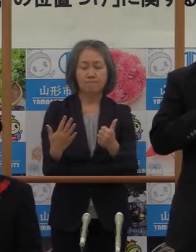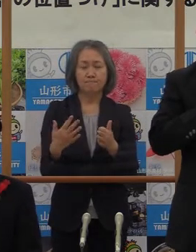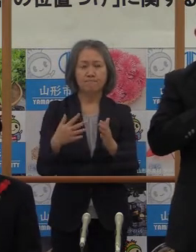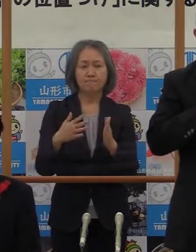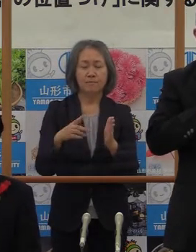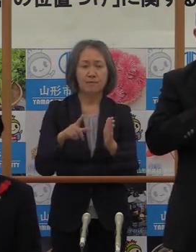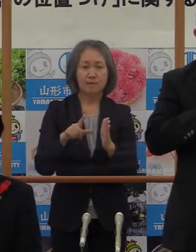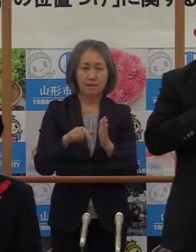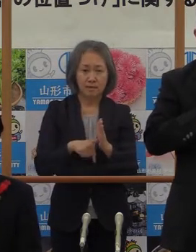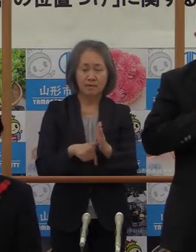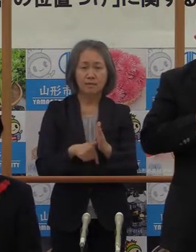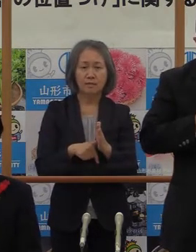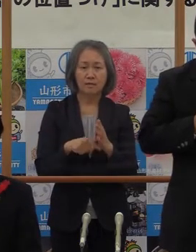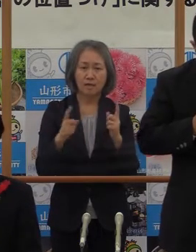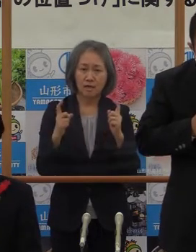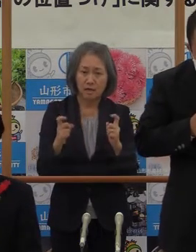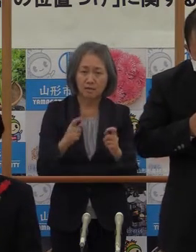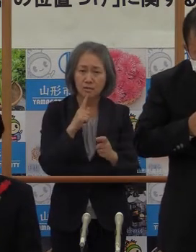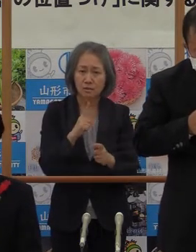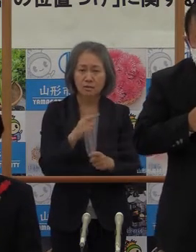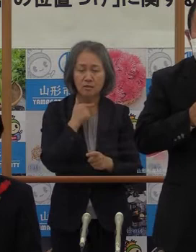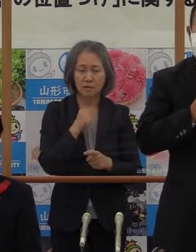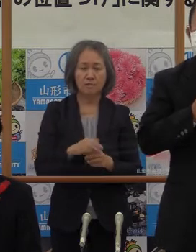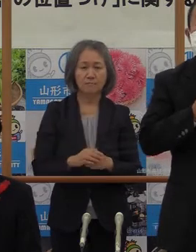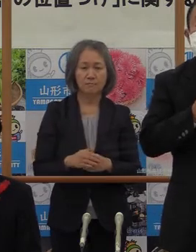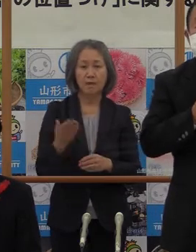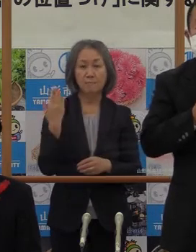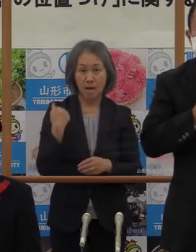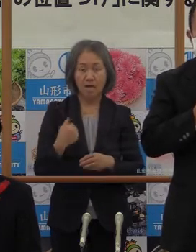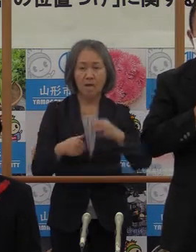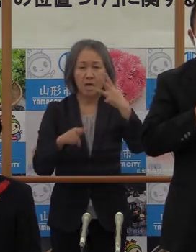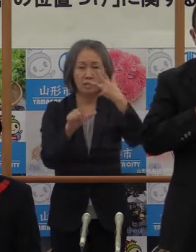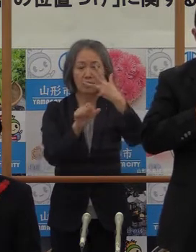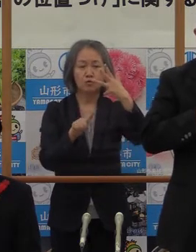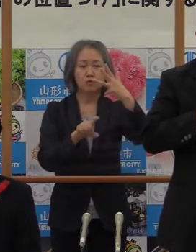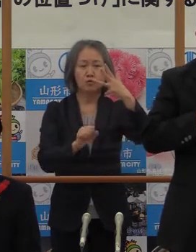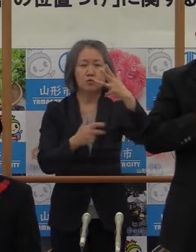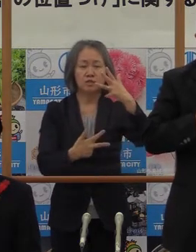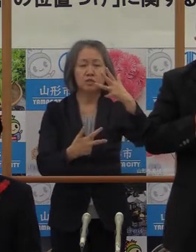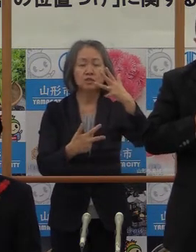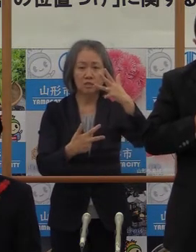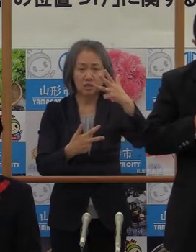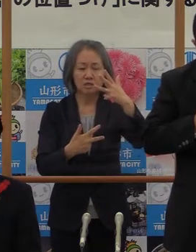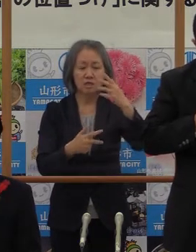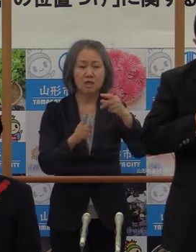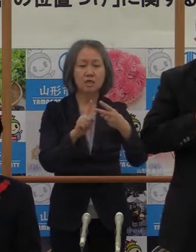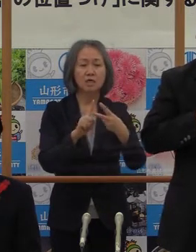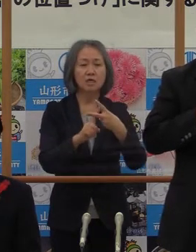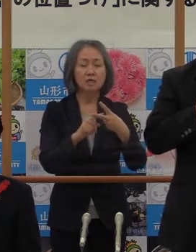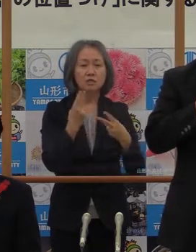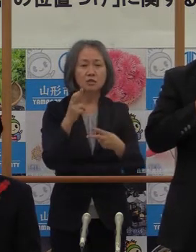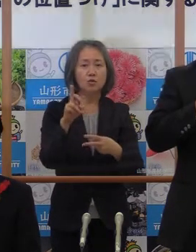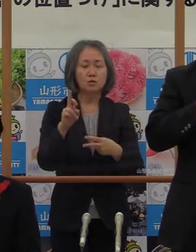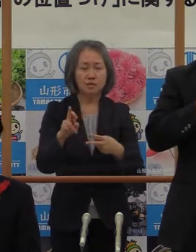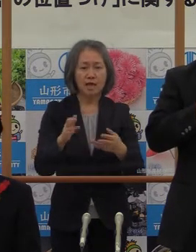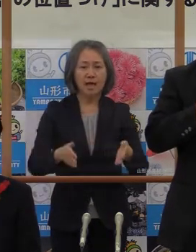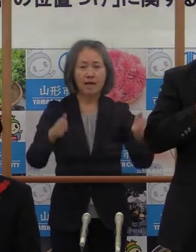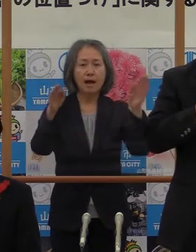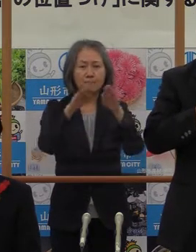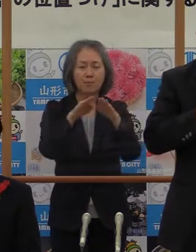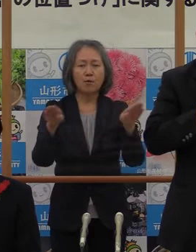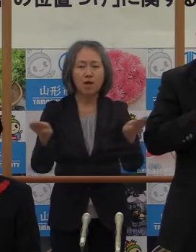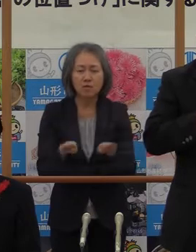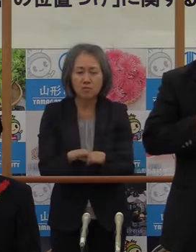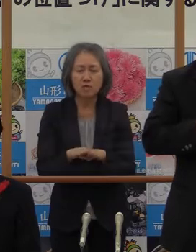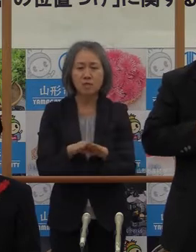申し上げます。去る8月17日料亭千歳館の休業宣言をさせ